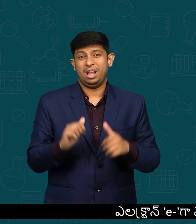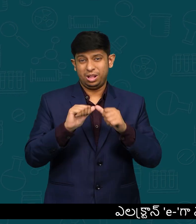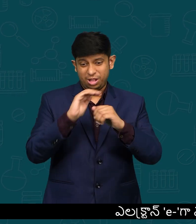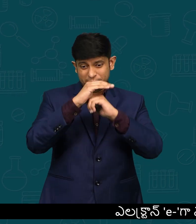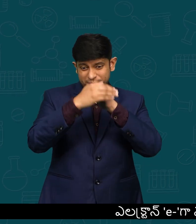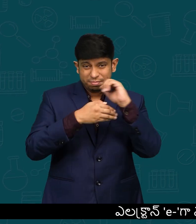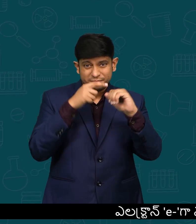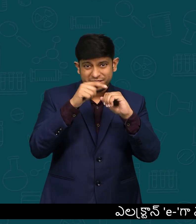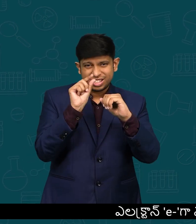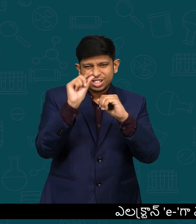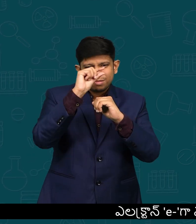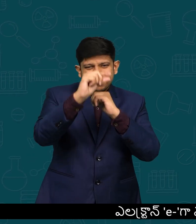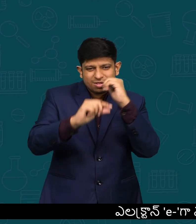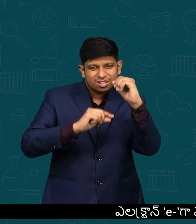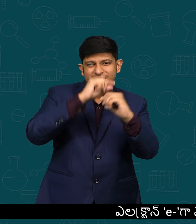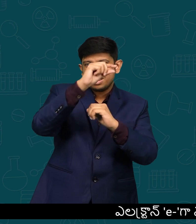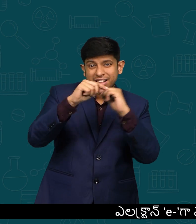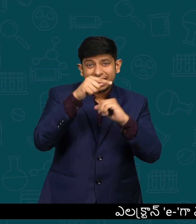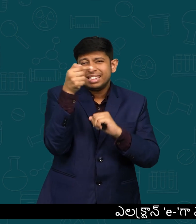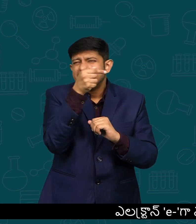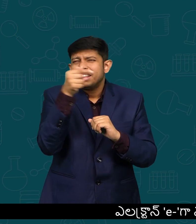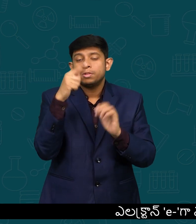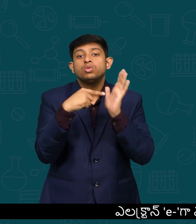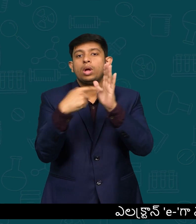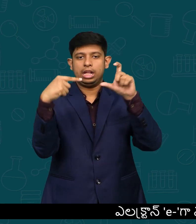ఎలక్ట్రాన్ ఈగా సూచించబడుతుంది.